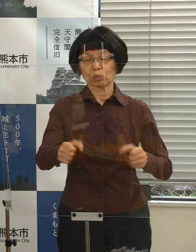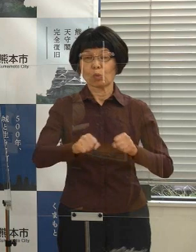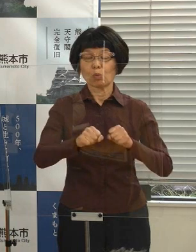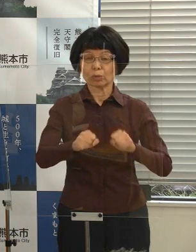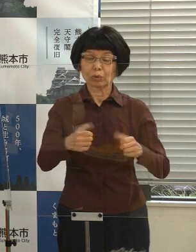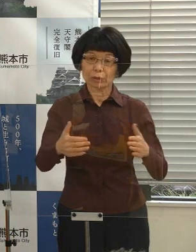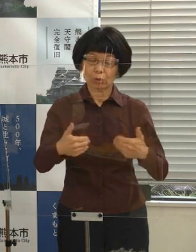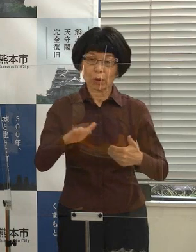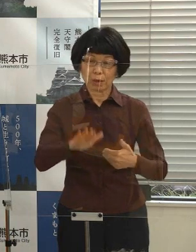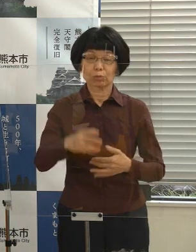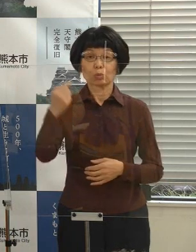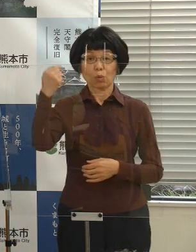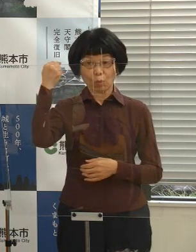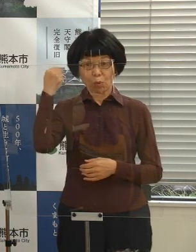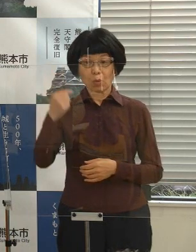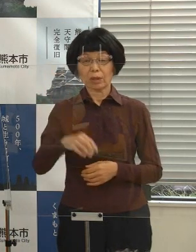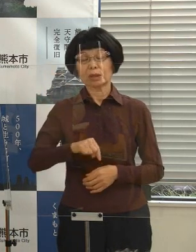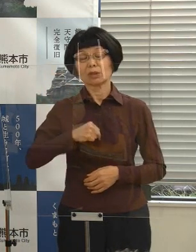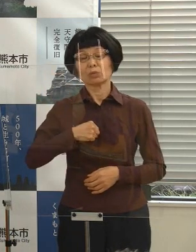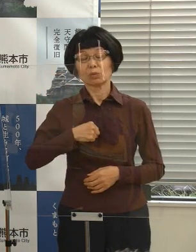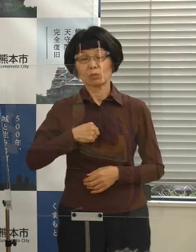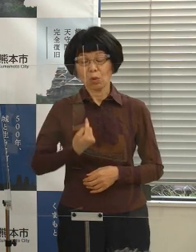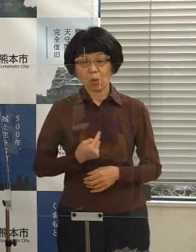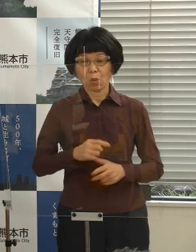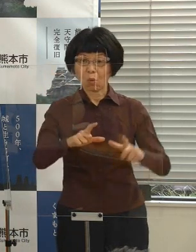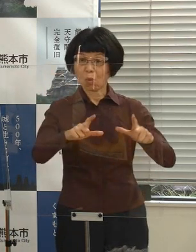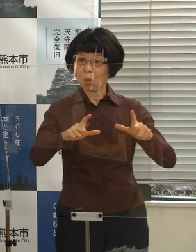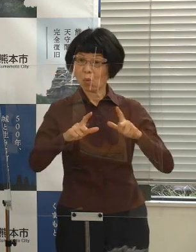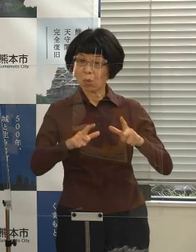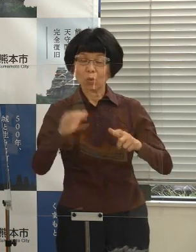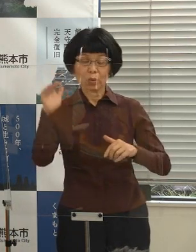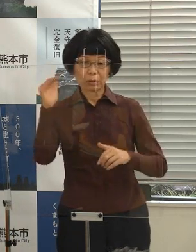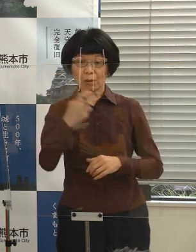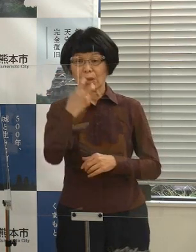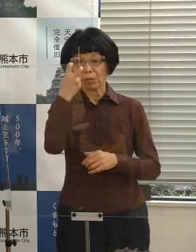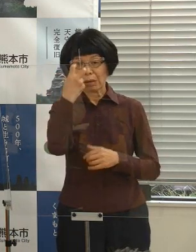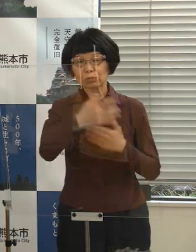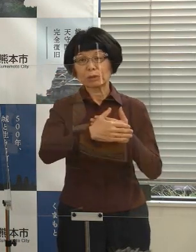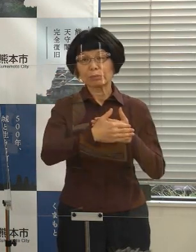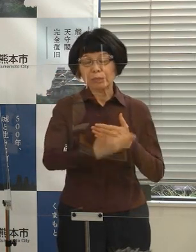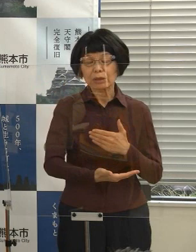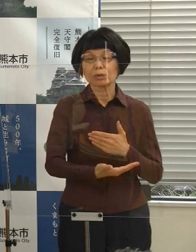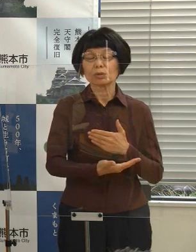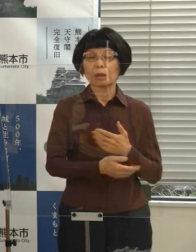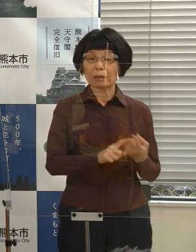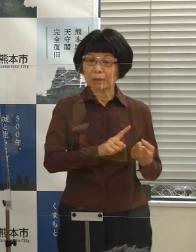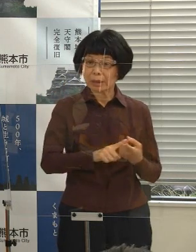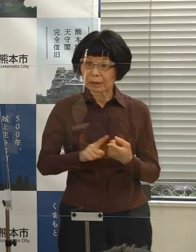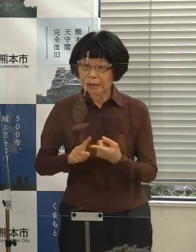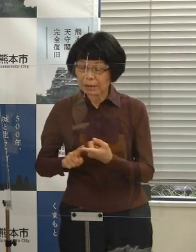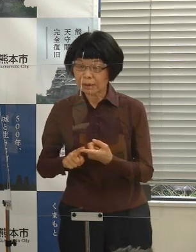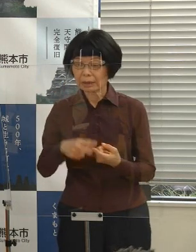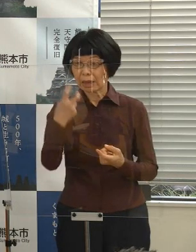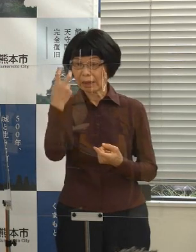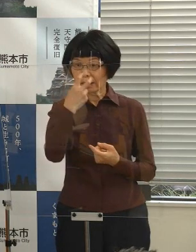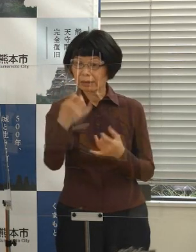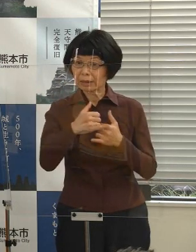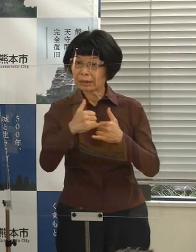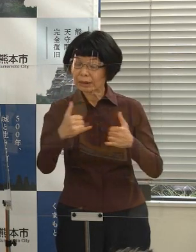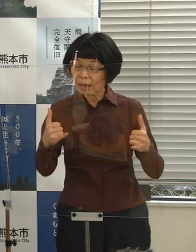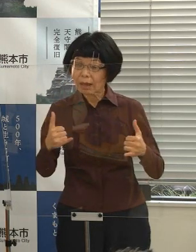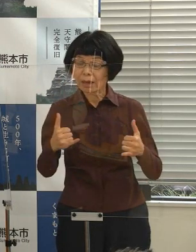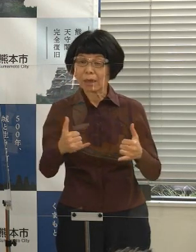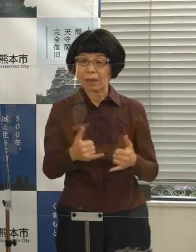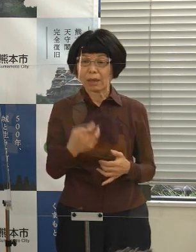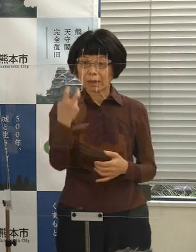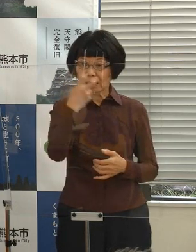私も聞いている中ではですね、もう確認ミスであるとか、それから適切なそういう管理者監督者が、そうい